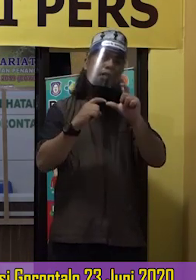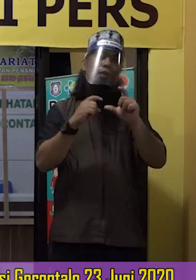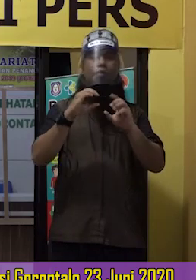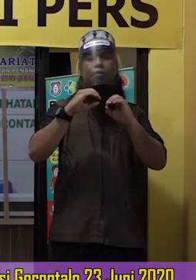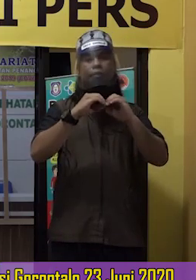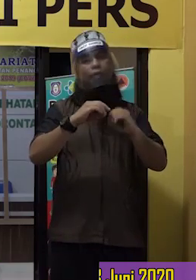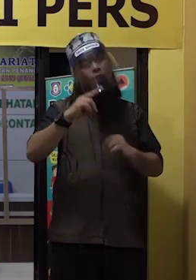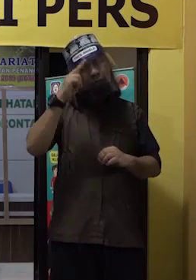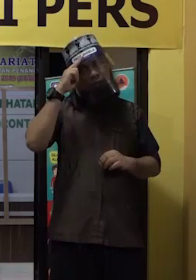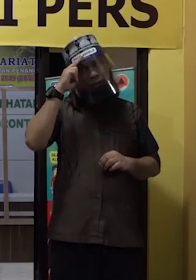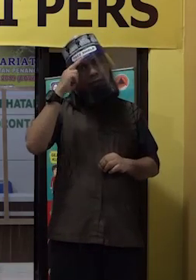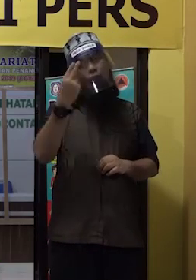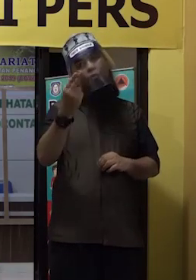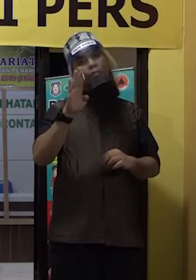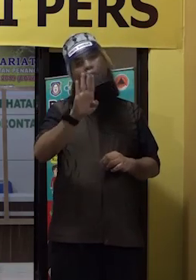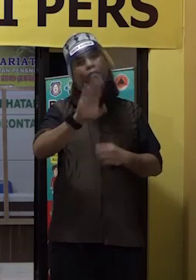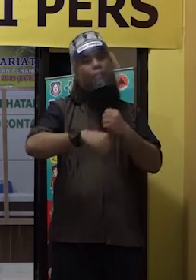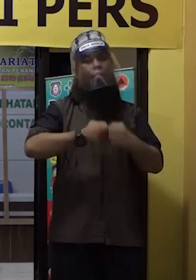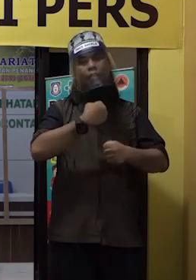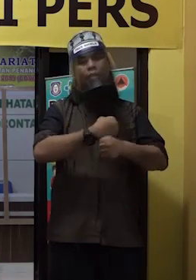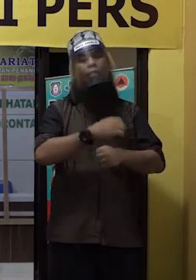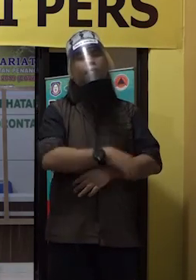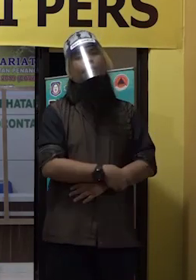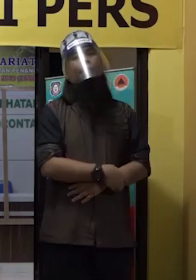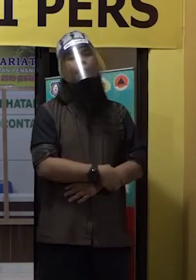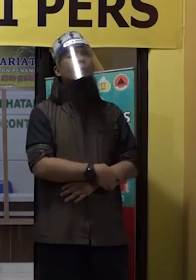laki-laki 24 tahun.